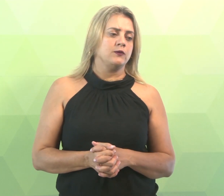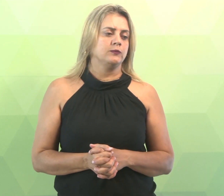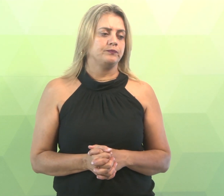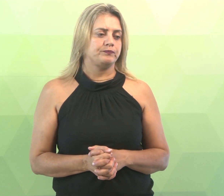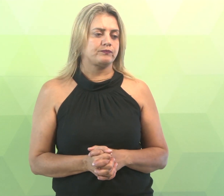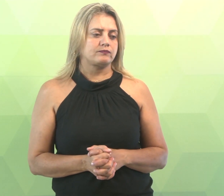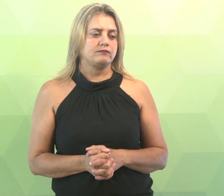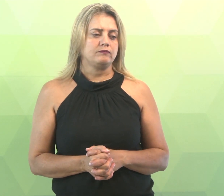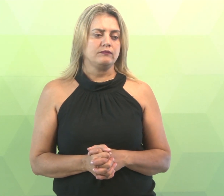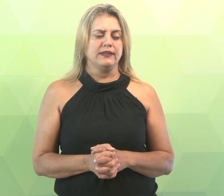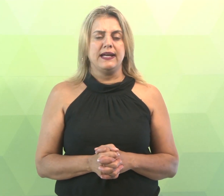tenho